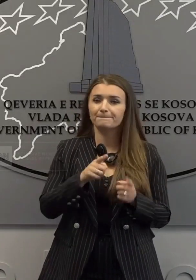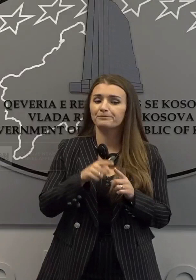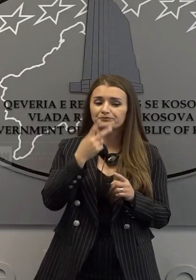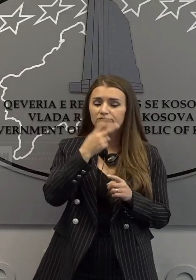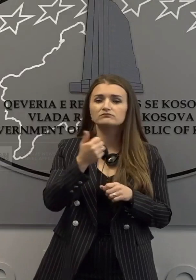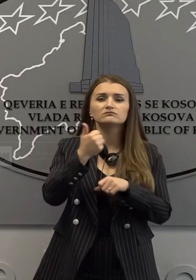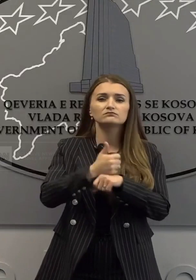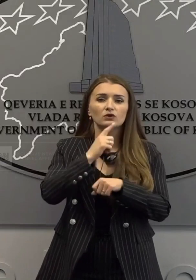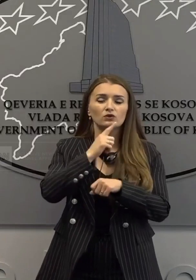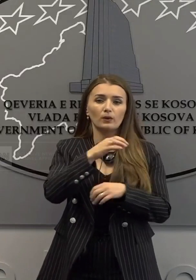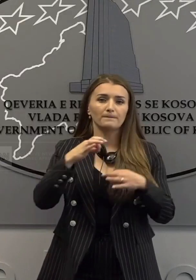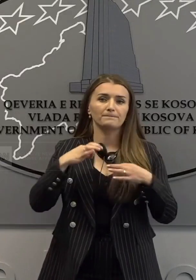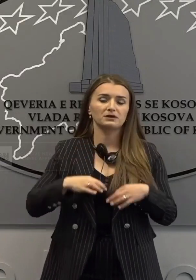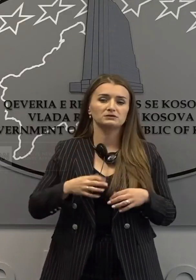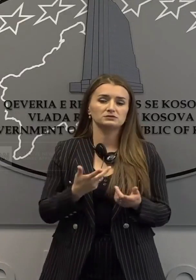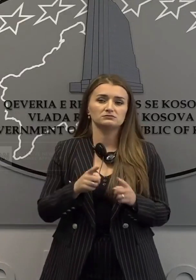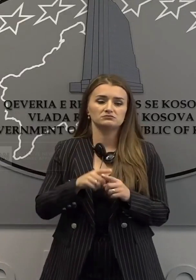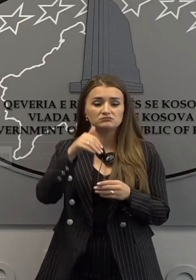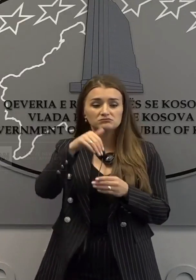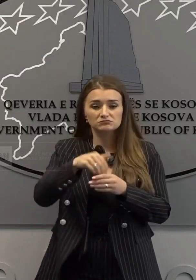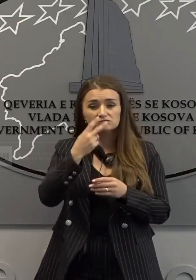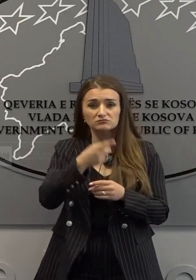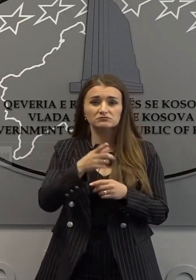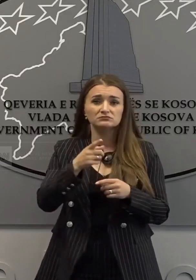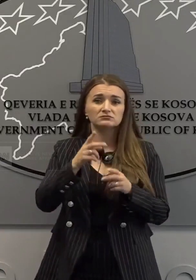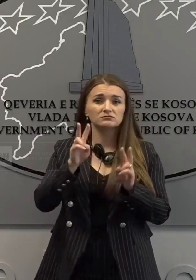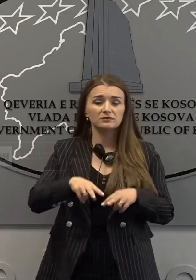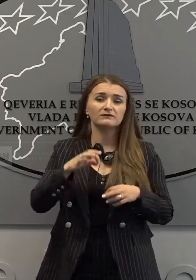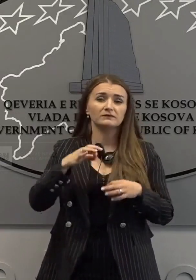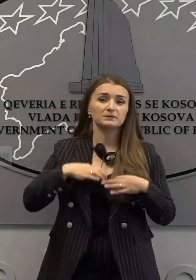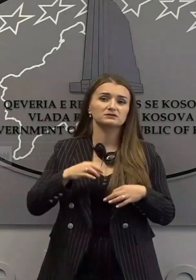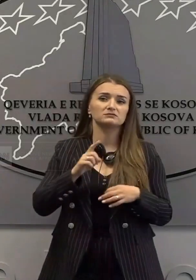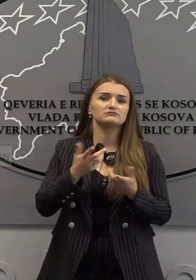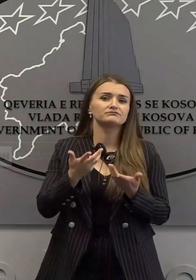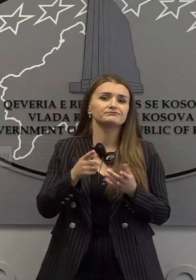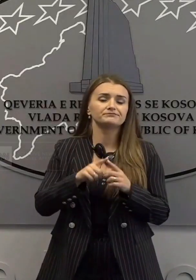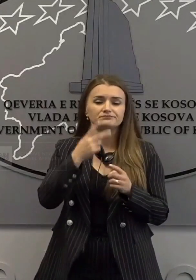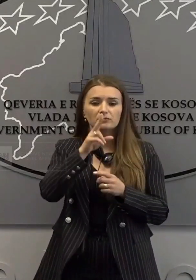është më së paku president e zakonisht o krye prokuror o krye policë.